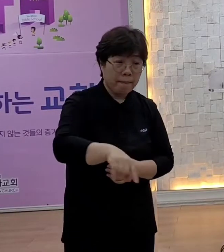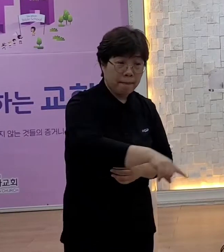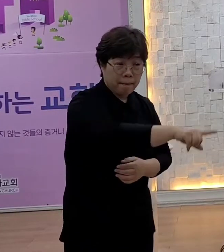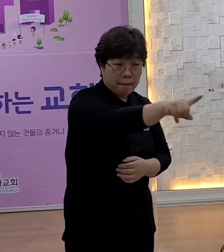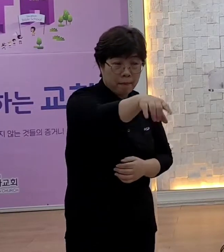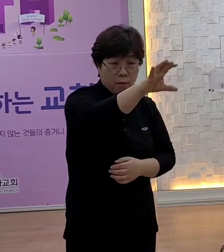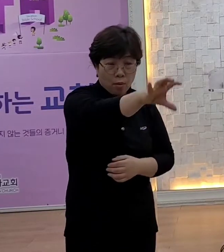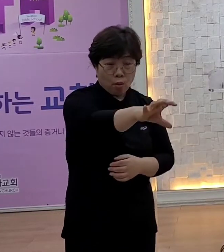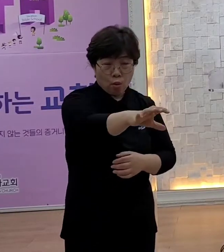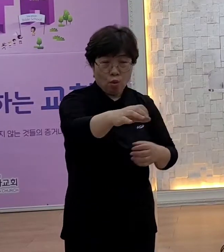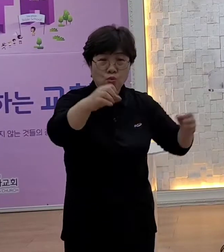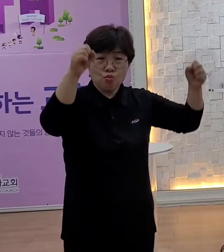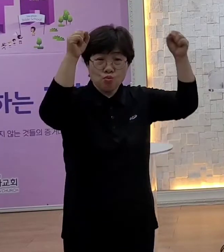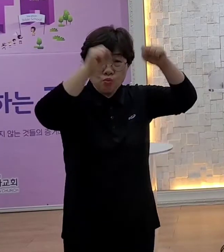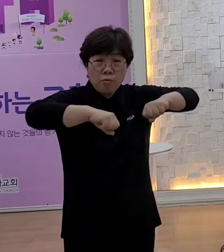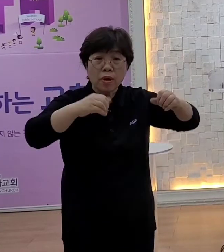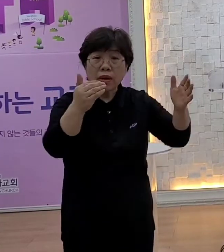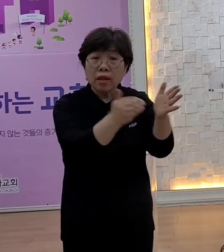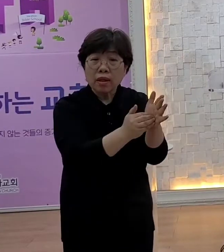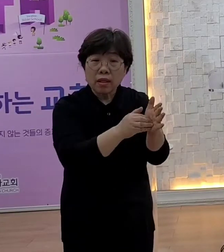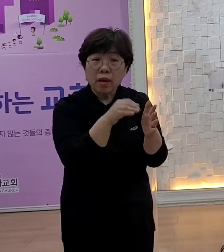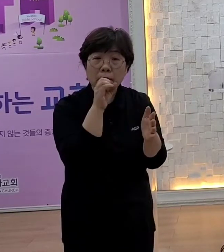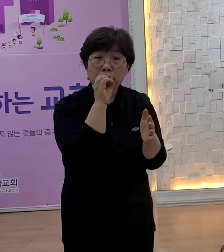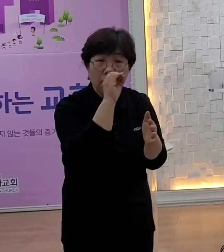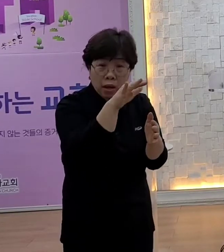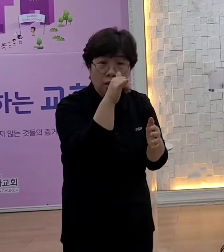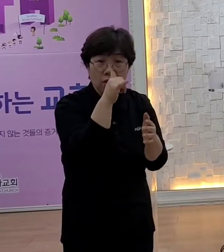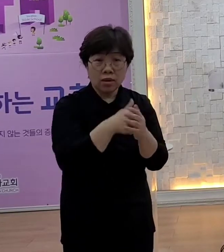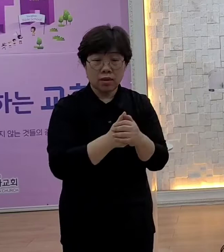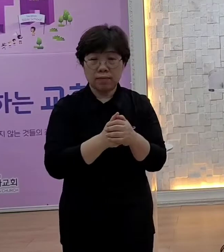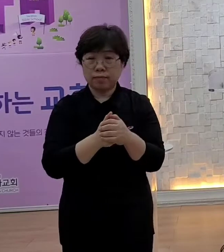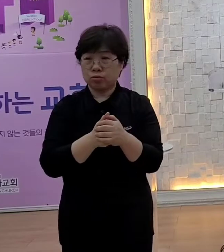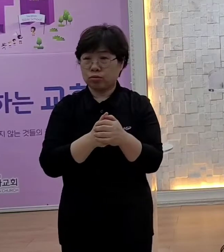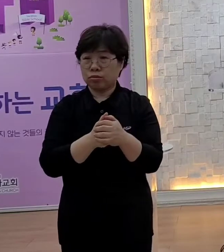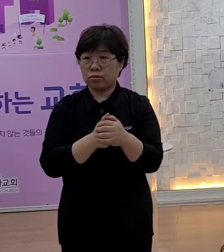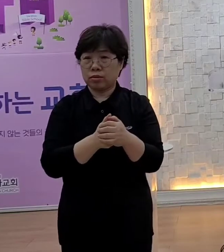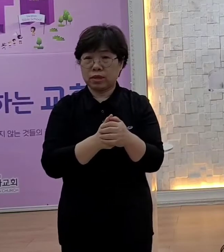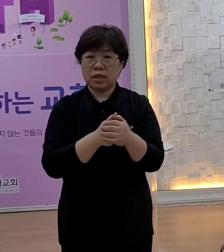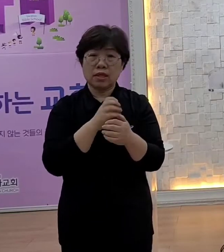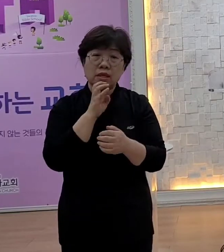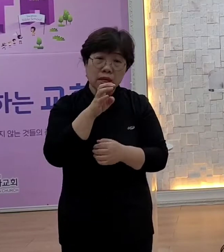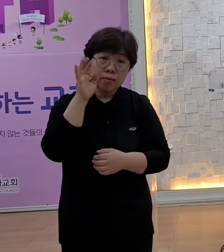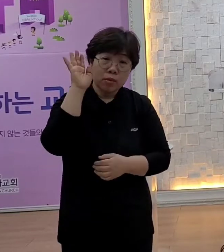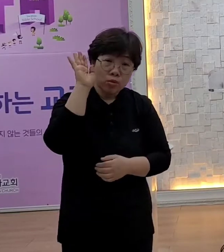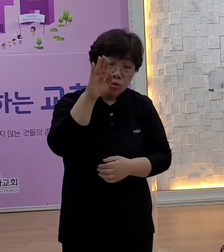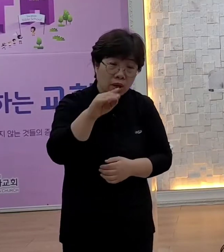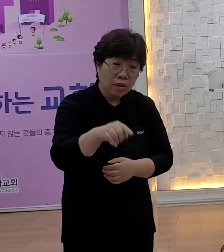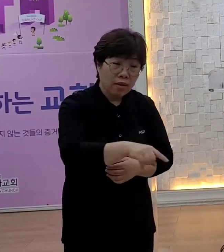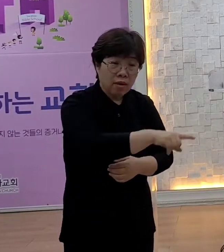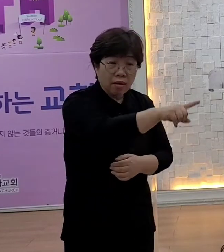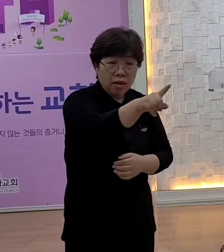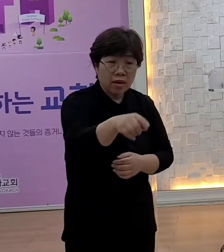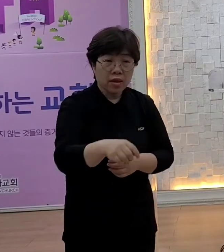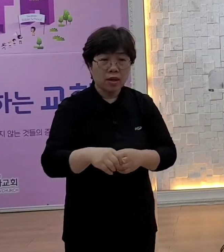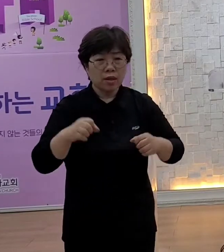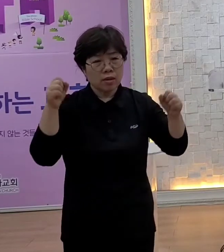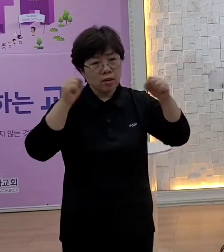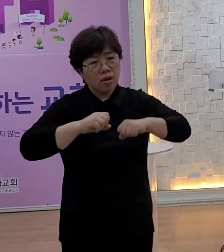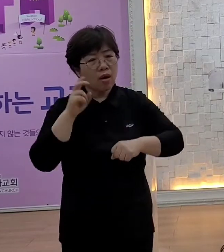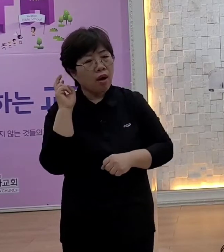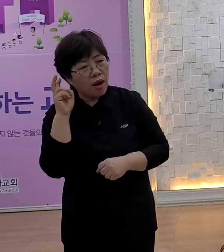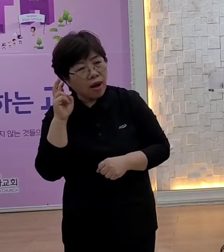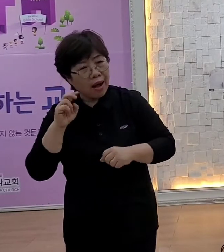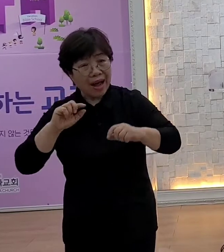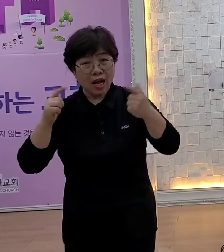니느웨가 무너진다 였습니다. 여러분 이게 중요합니다. 40일이 지나면 너희들 무너질 수도 있다가